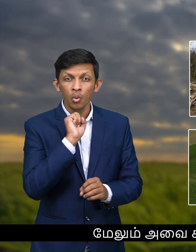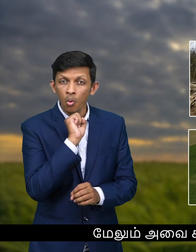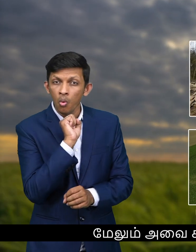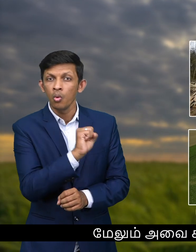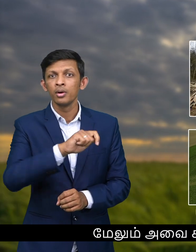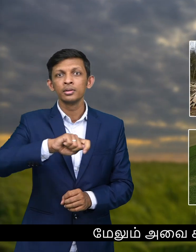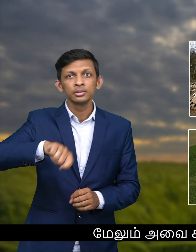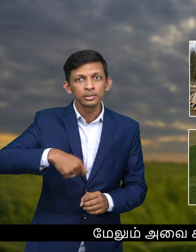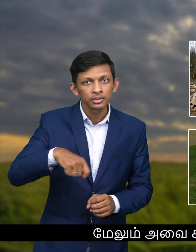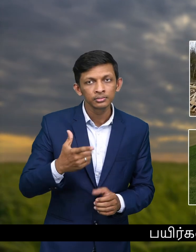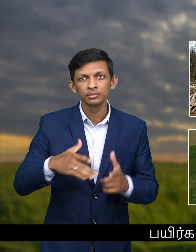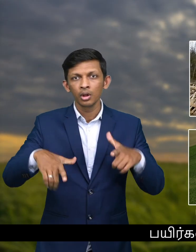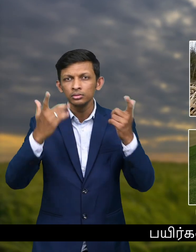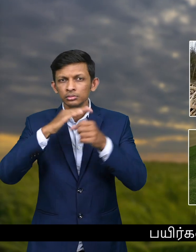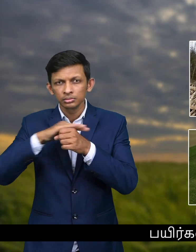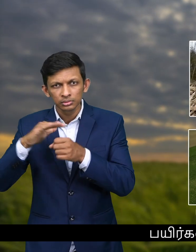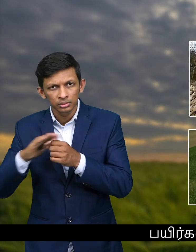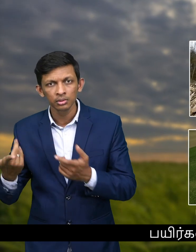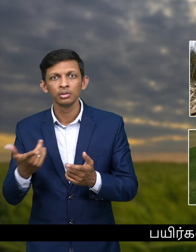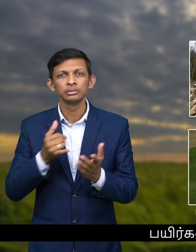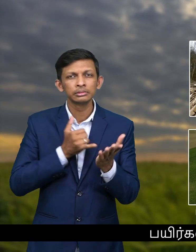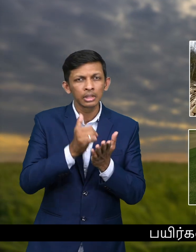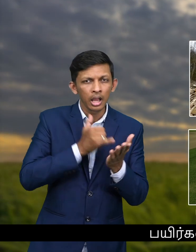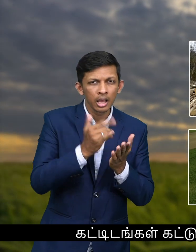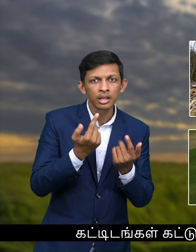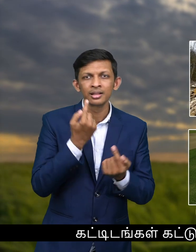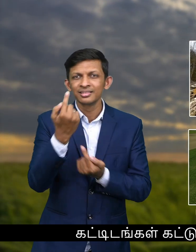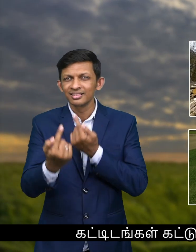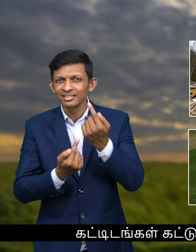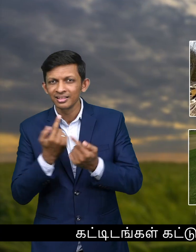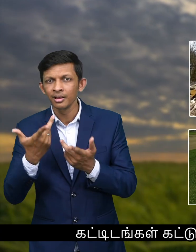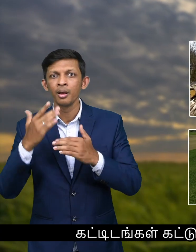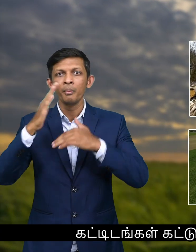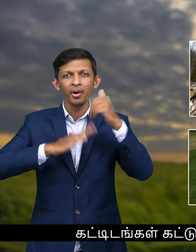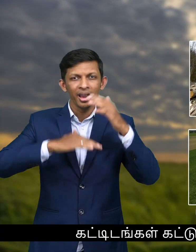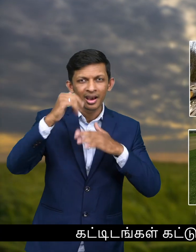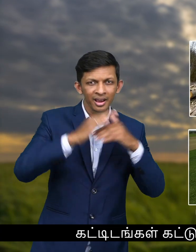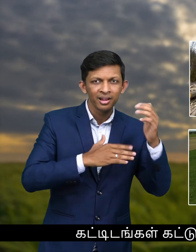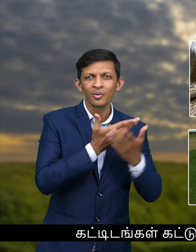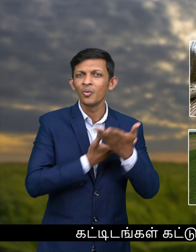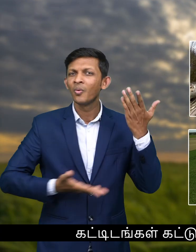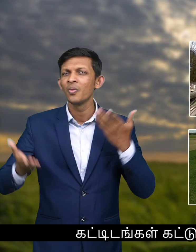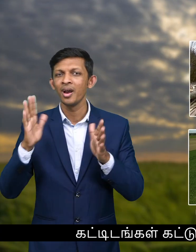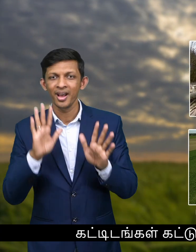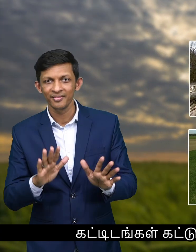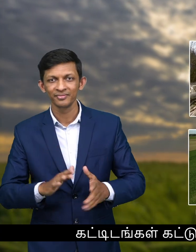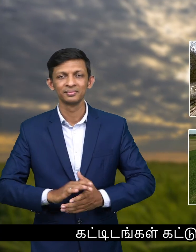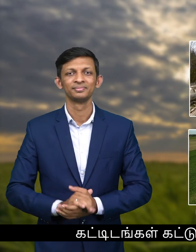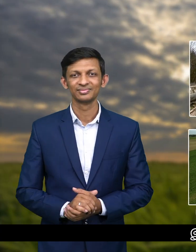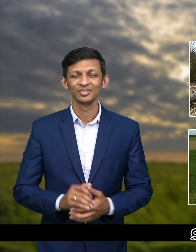சமைத்தல், காடுகளை அழித்தல், பயிர்களை பயிரிடுதல் மற்றும் கட்டிடங்கள் கட்டுதல் போன்றவை தானாகவே